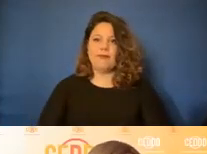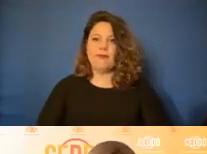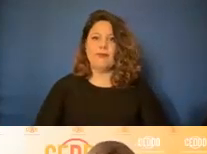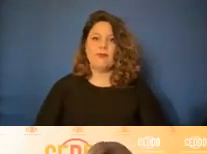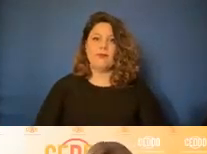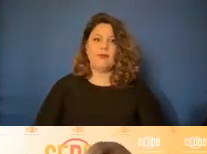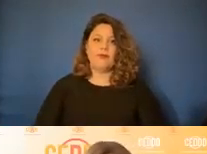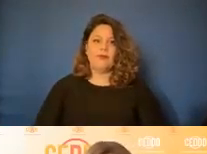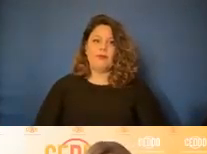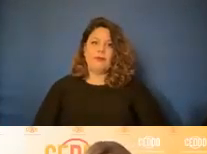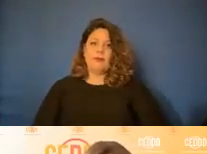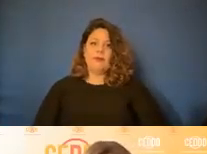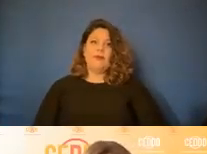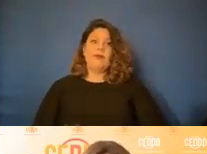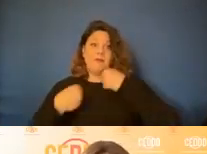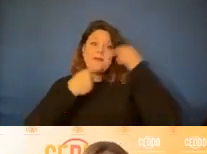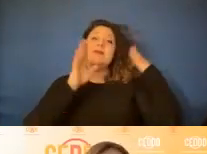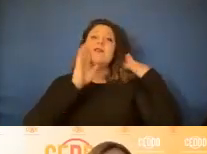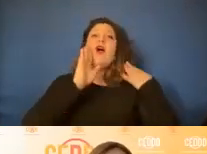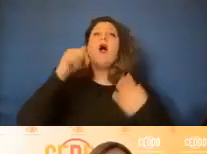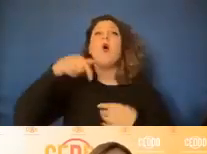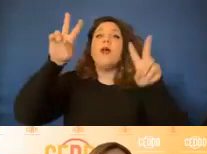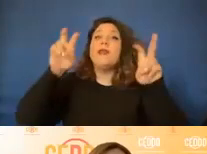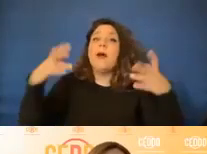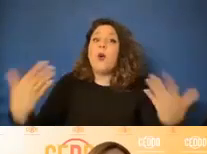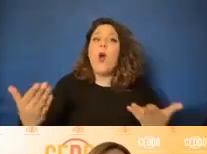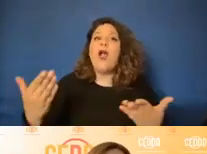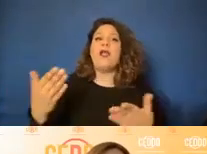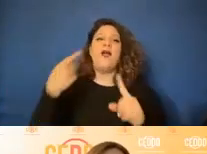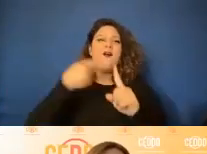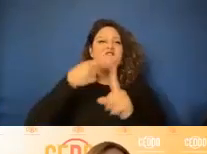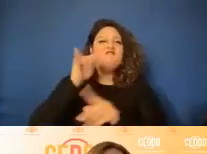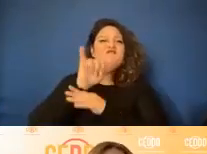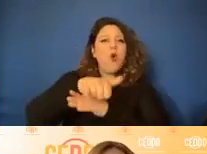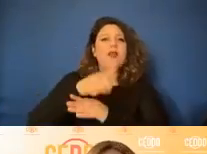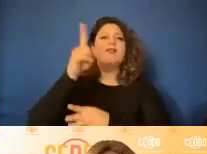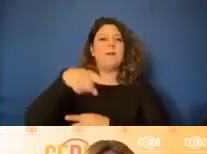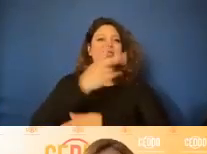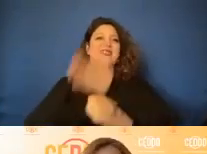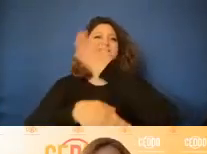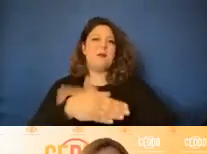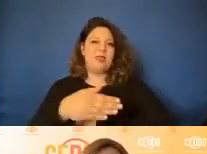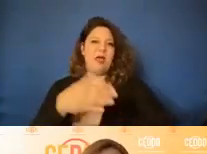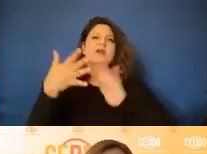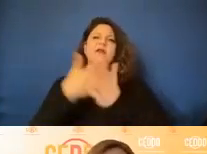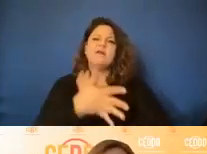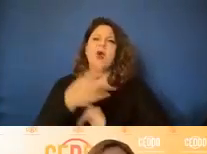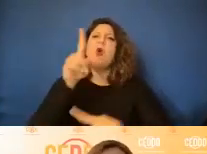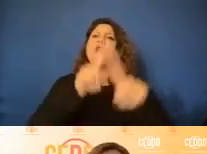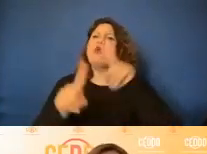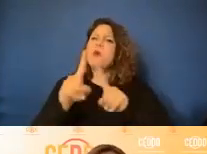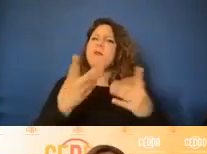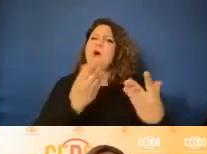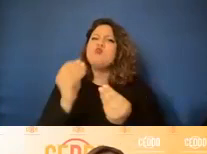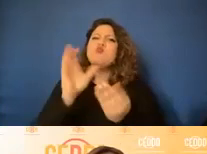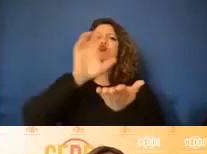Bien, como ha dicho Mar, hoy vamos a tratar sobre bullying y discapacidad, un problema que está en muchos centros docentes,